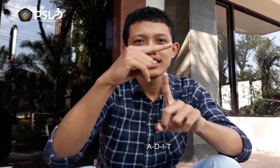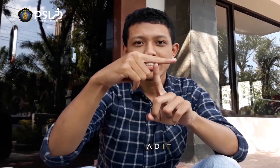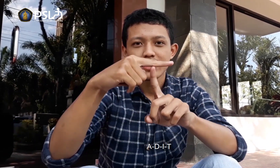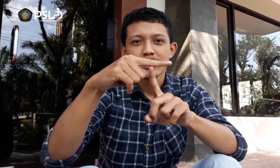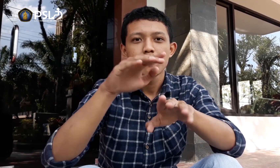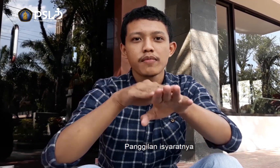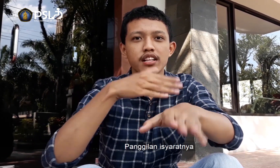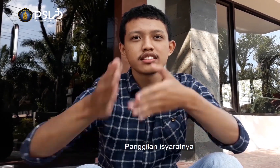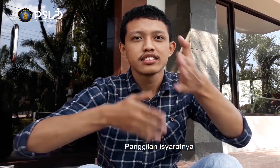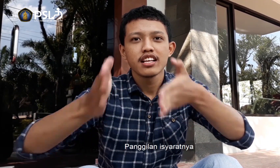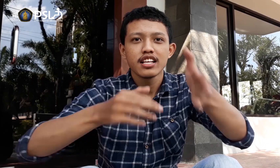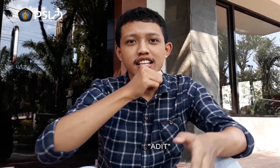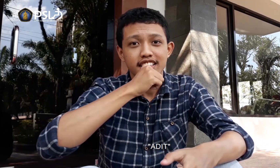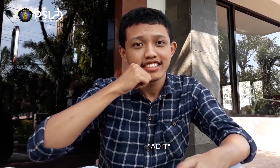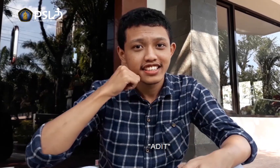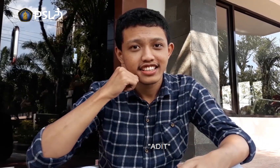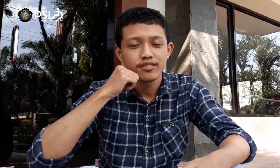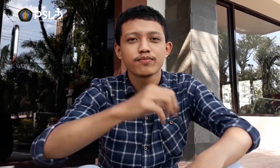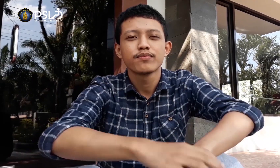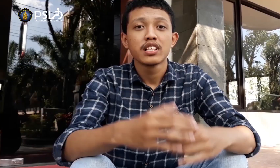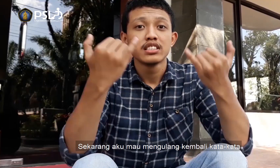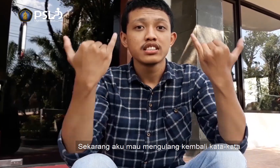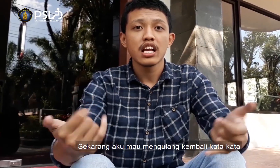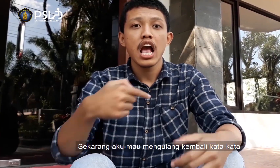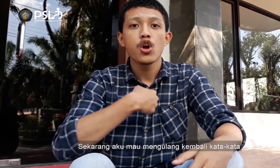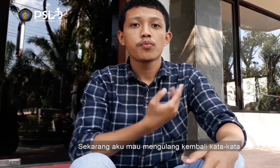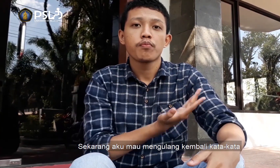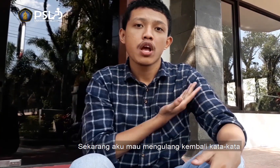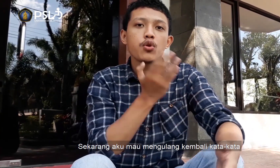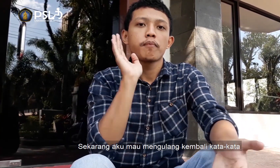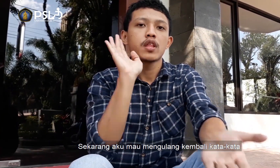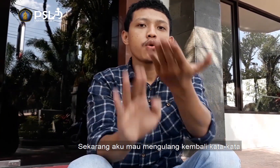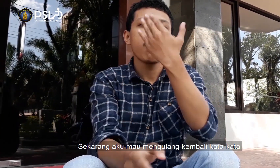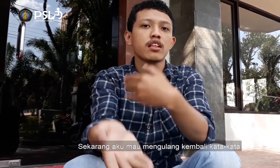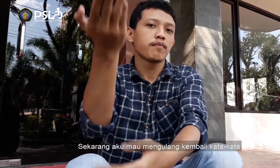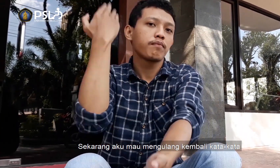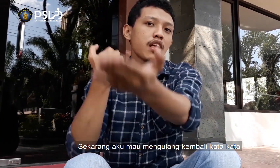A-E-I-T. Panggilan isyaratnya Adit. Sekarang, aku mau mengulang kembali kata-kata.